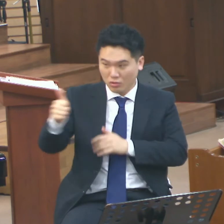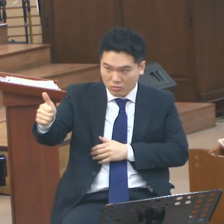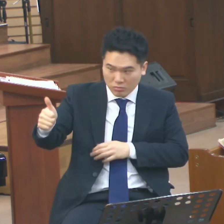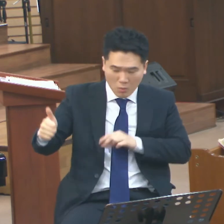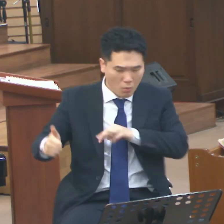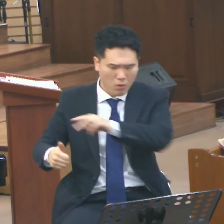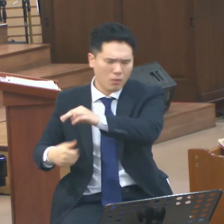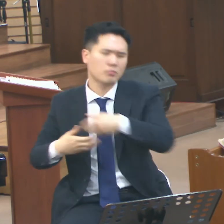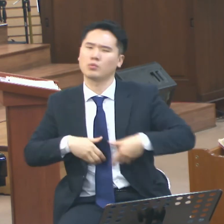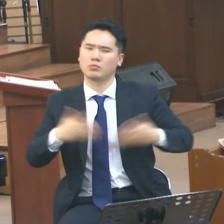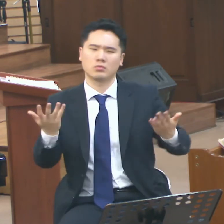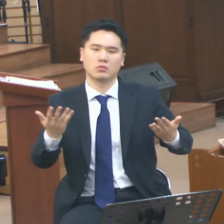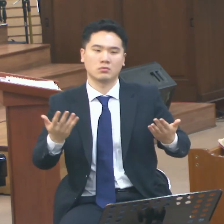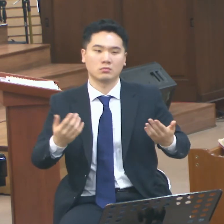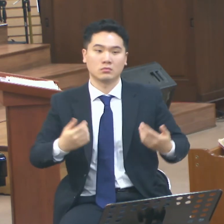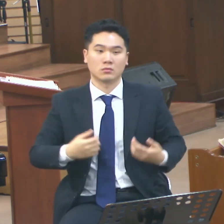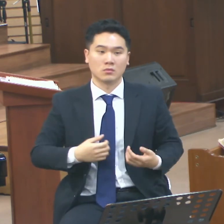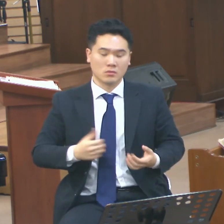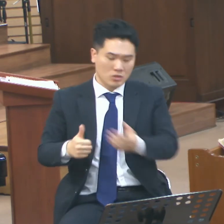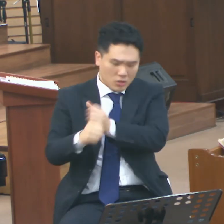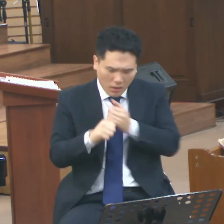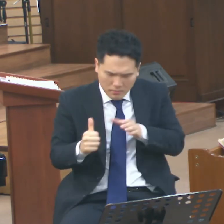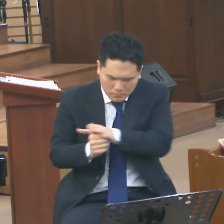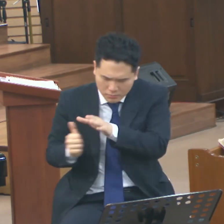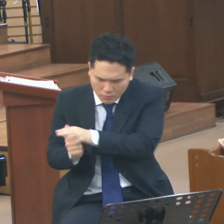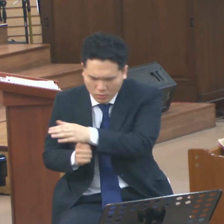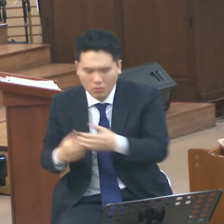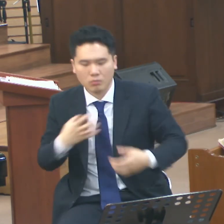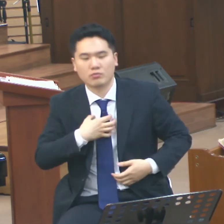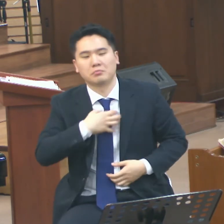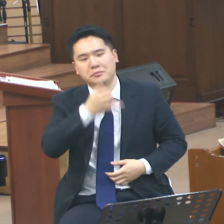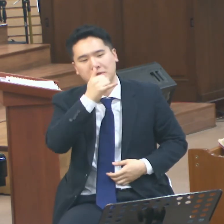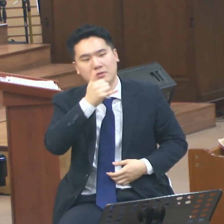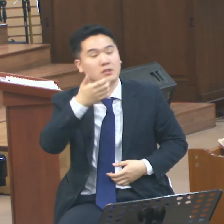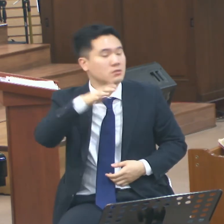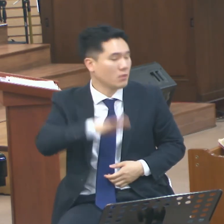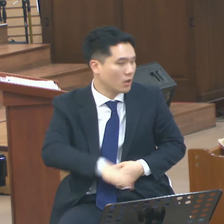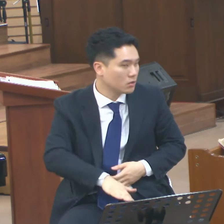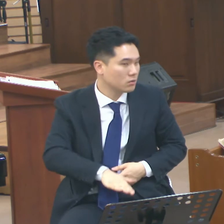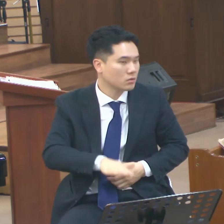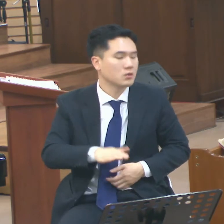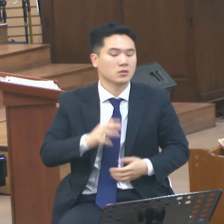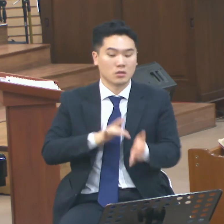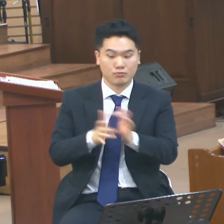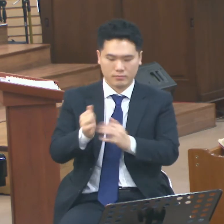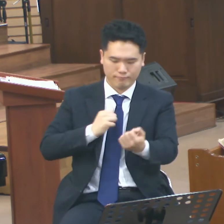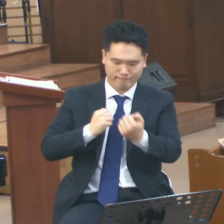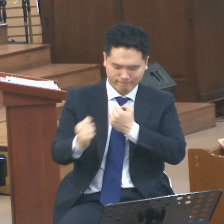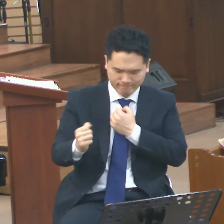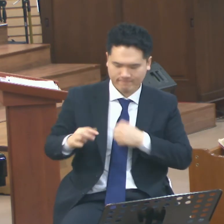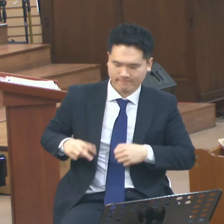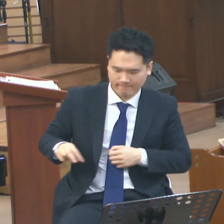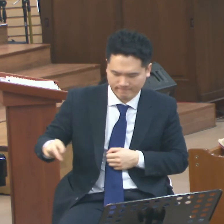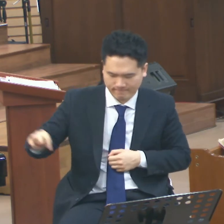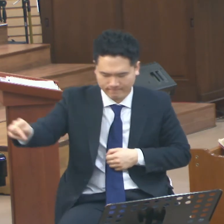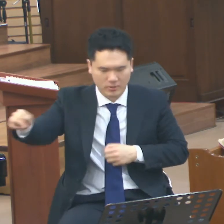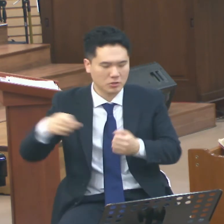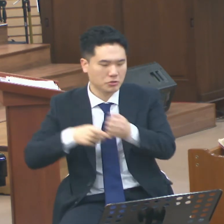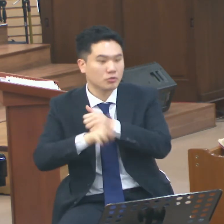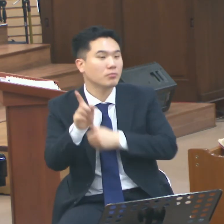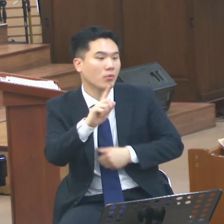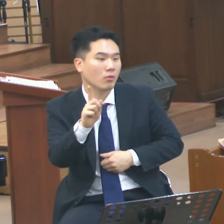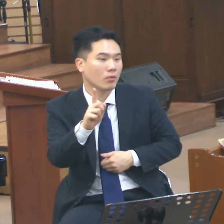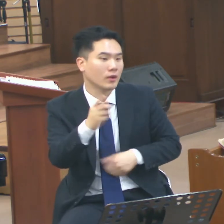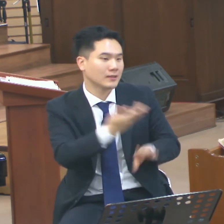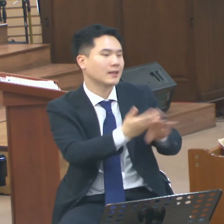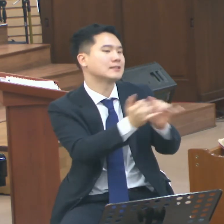위험한데 왜 올라가요? 그럼에도 불구하고 그 환경에서 선포해야 될 말씀이 있고 사람들이 들어야 될 말씀이 있는 거예요.